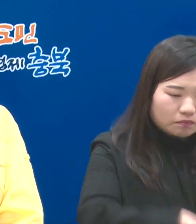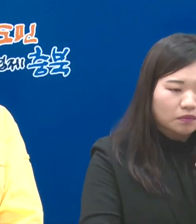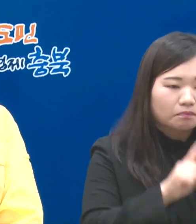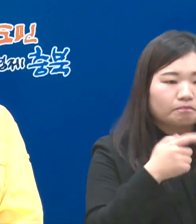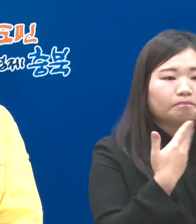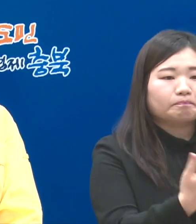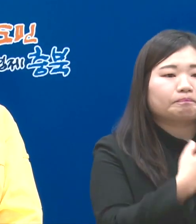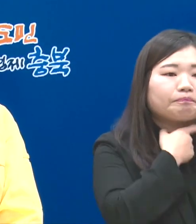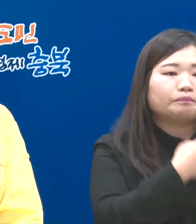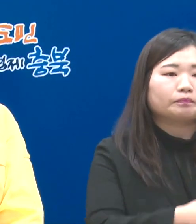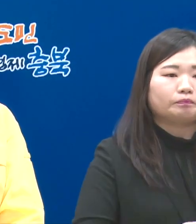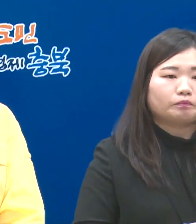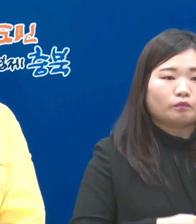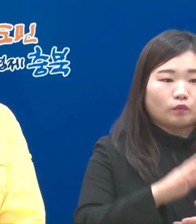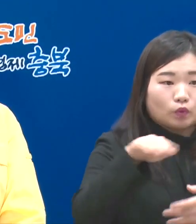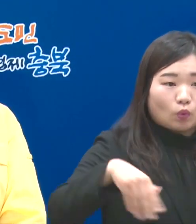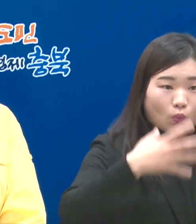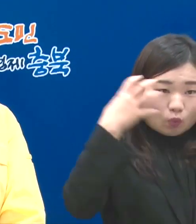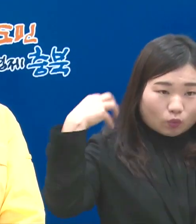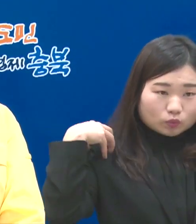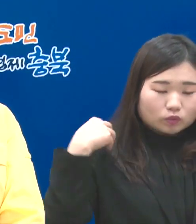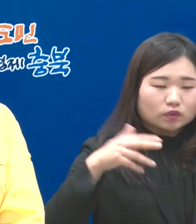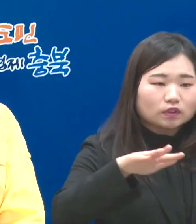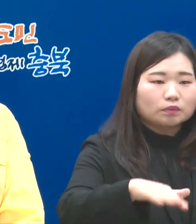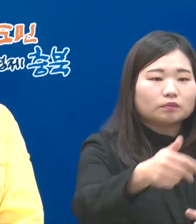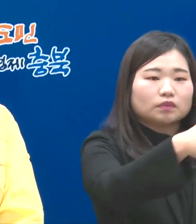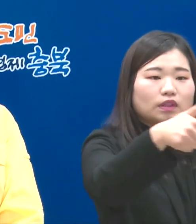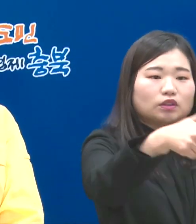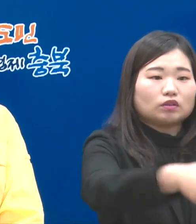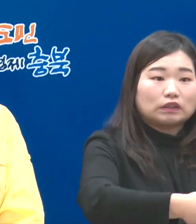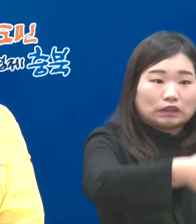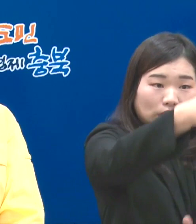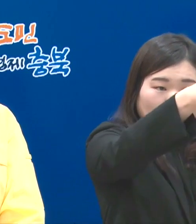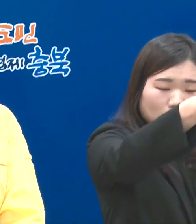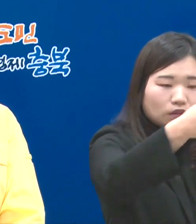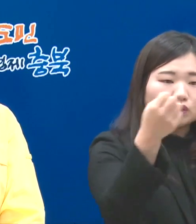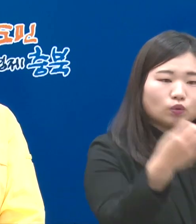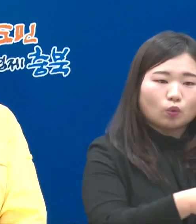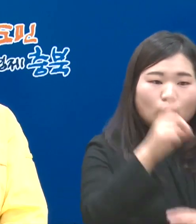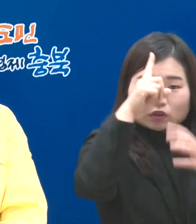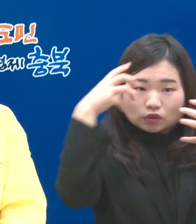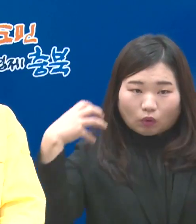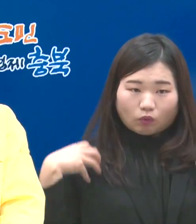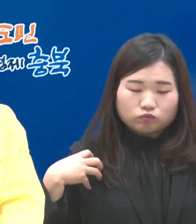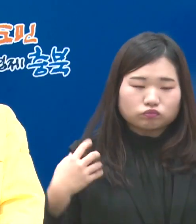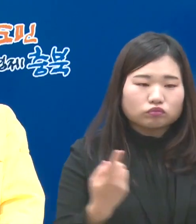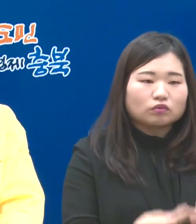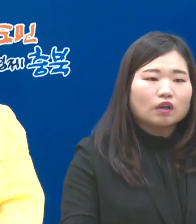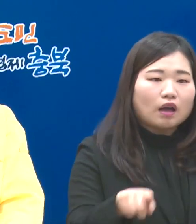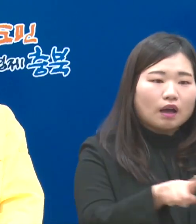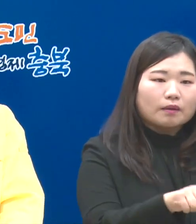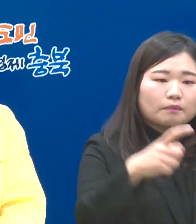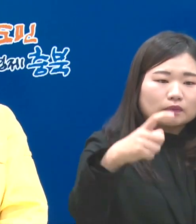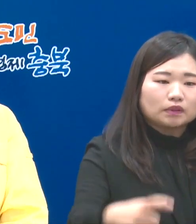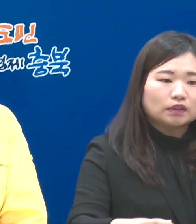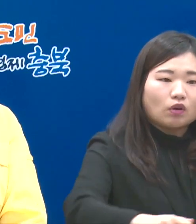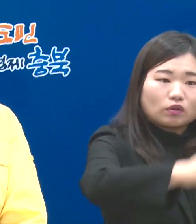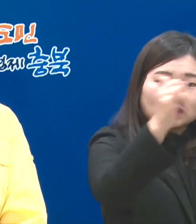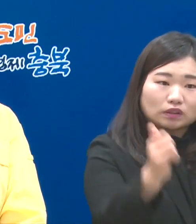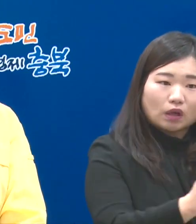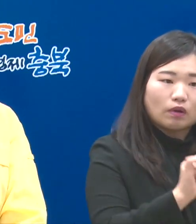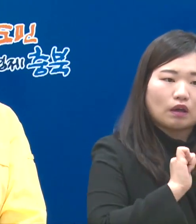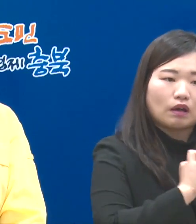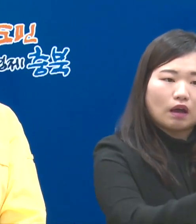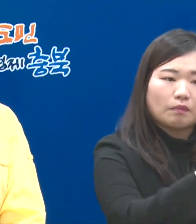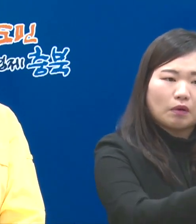감사드립니다. 도에서는 제천시 정부와 함께 지역사회 감염이